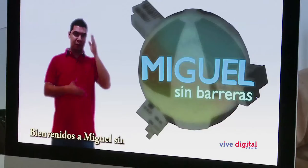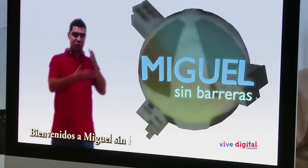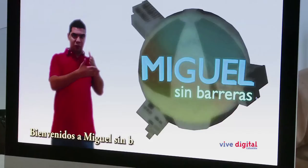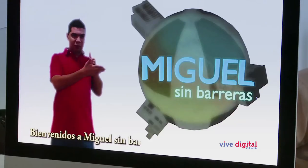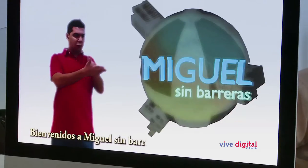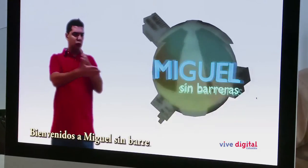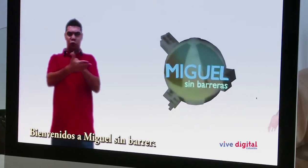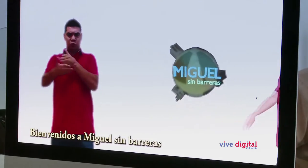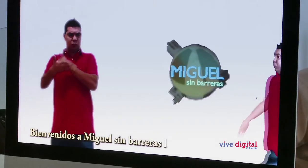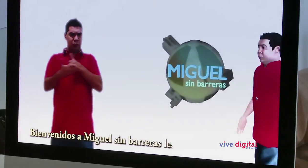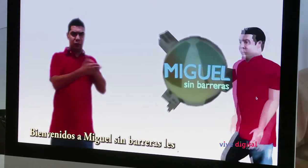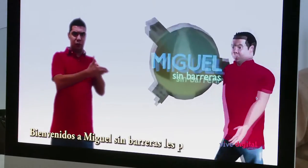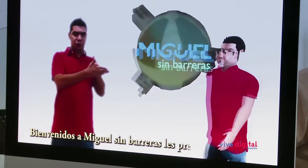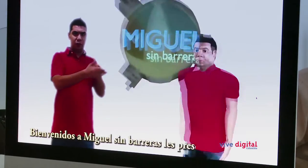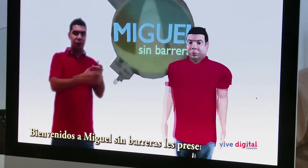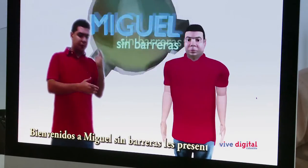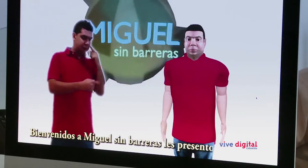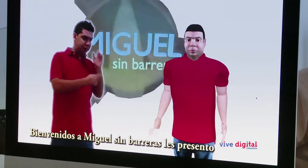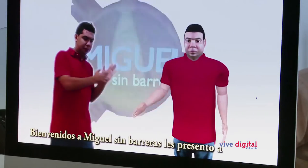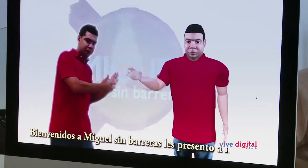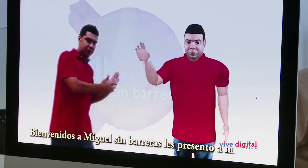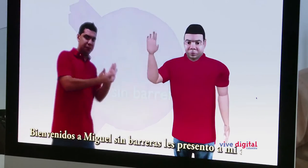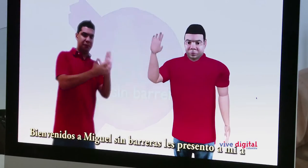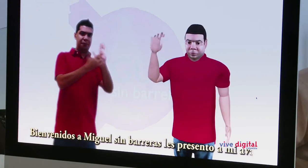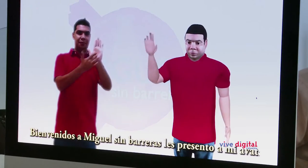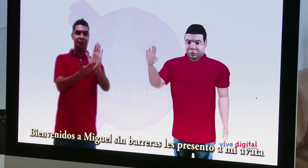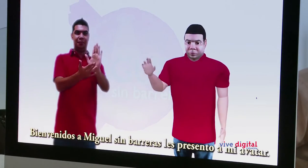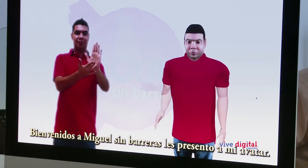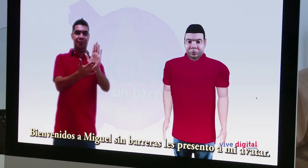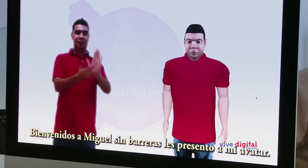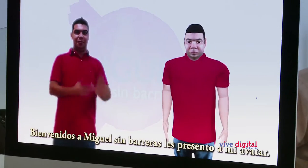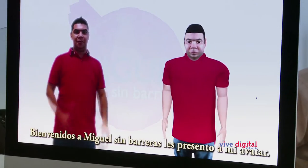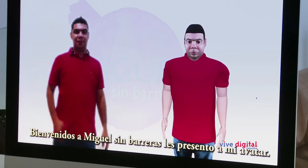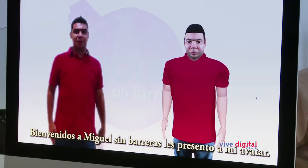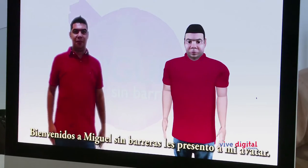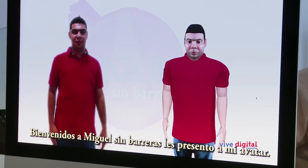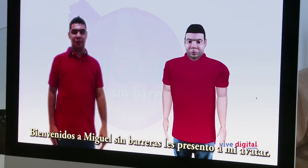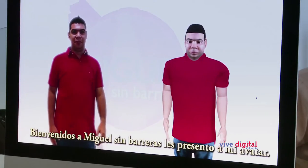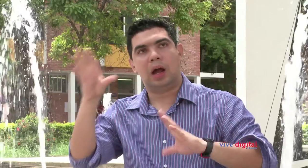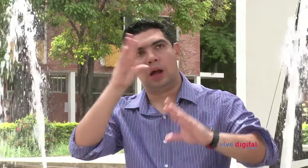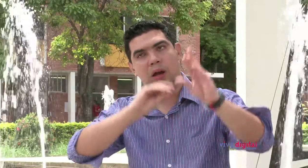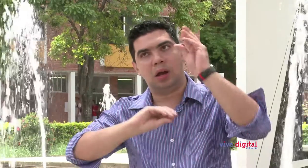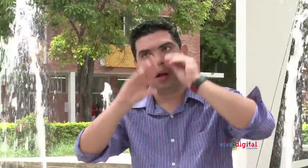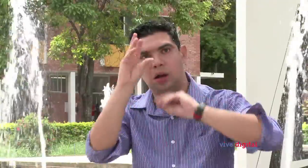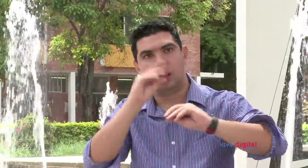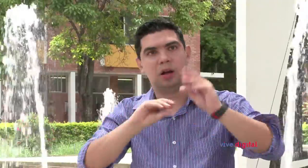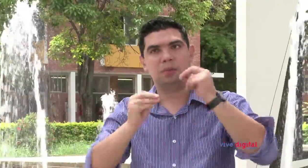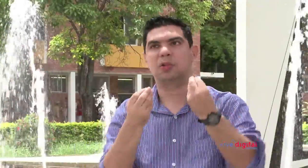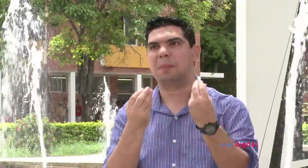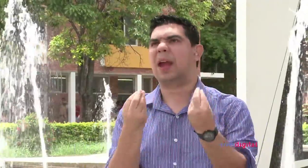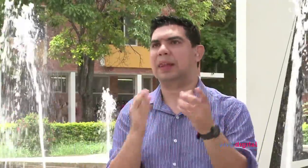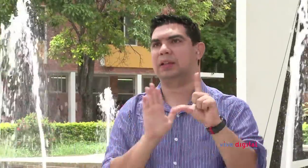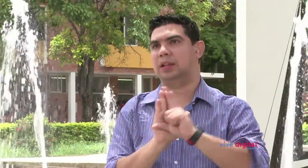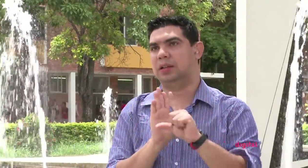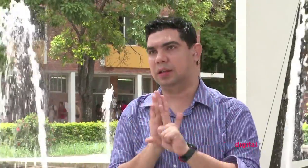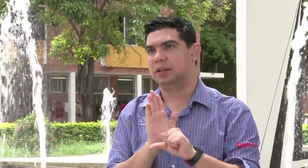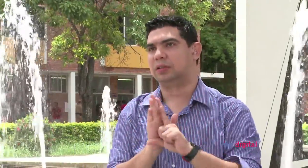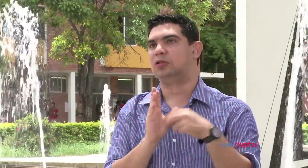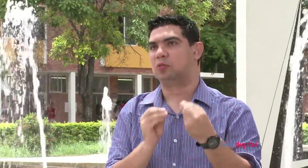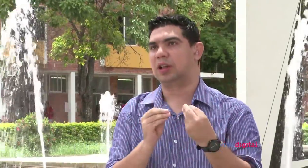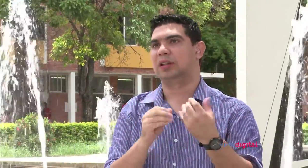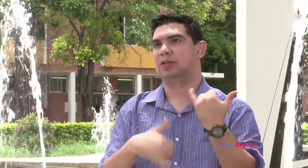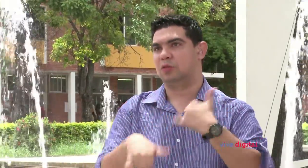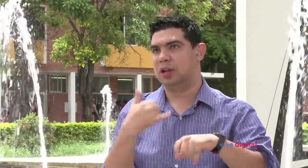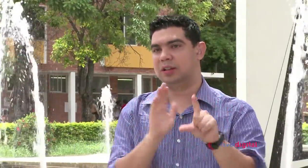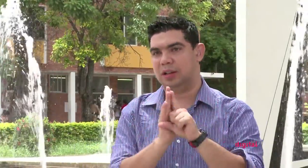donde nosotros contamos la historia de Miguel. ¿Qué mejor forma de poder educar a las personas oyentes y sordas es por medio de un